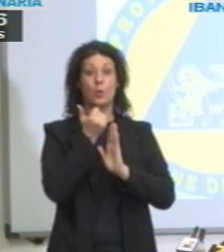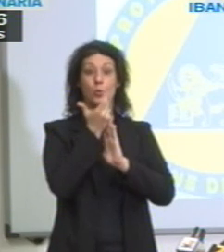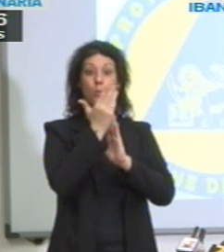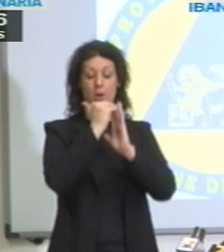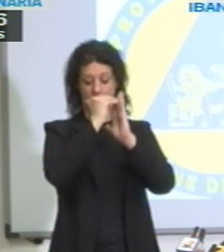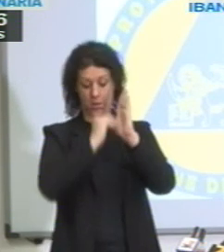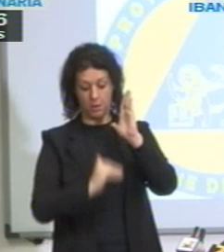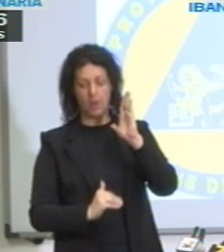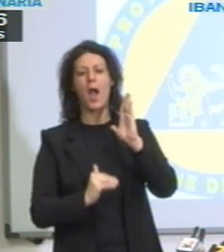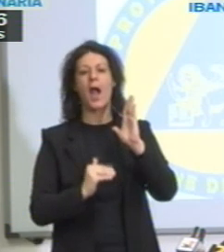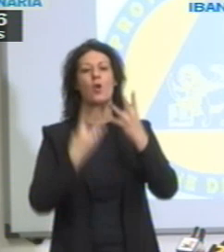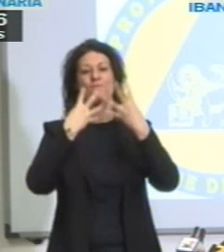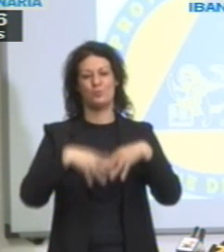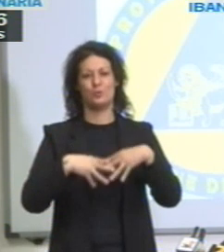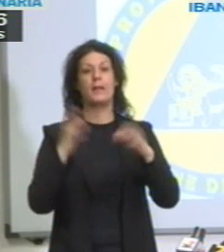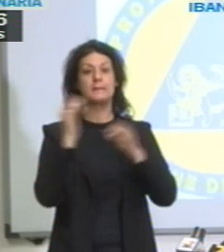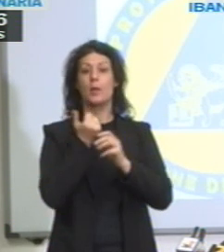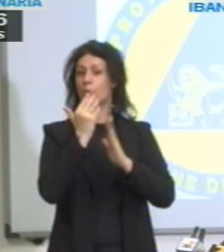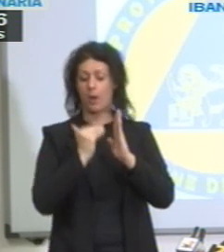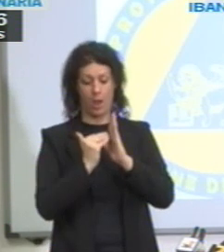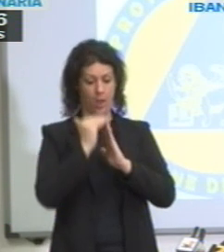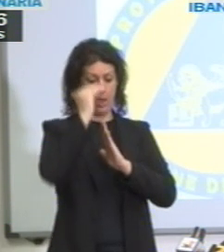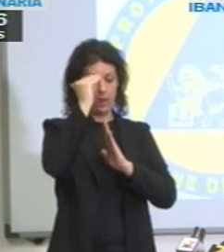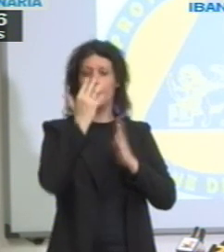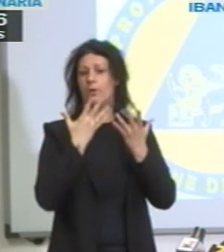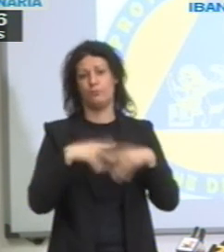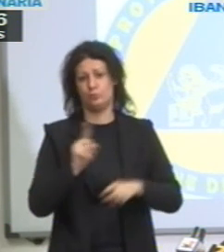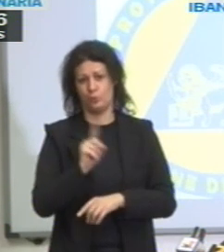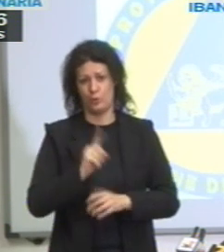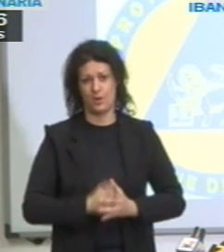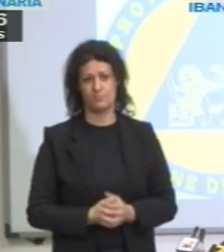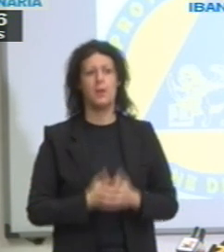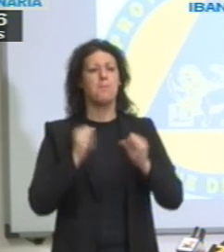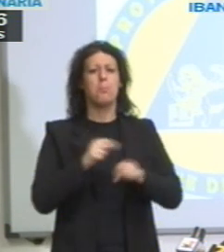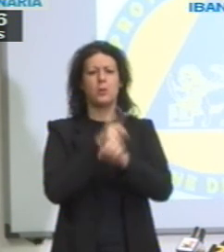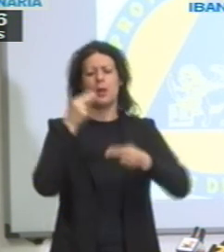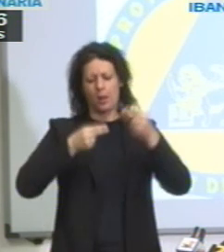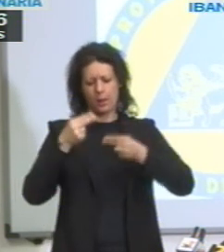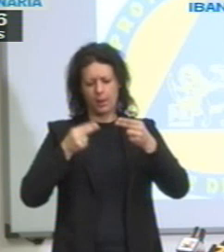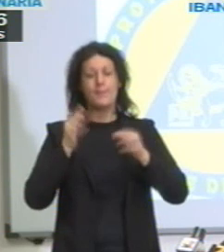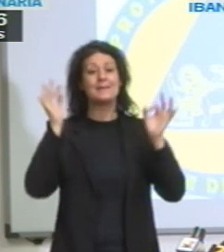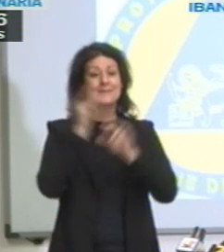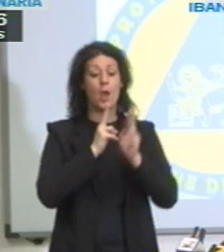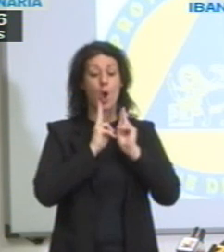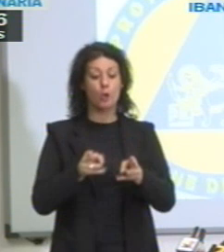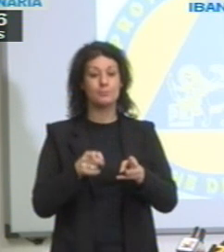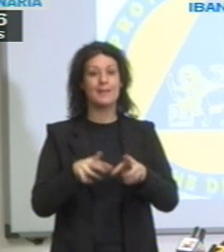appunto, per essere pratici. Dopo possiamo stare qui a fare gli algoritmi, tutto quello che volete, ma se si svuotano gli ospedali vuol dire che la gente sta